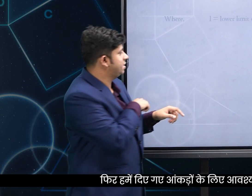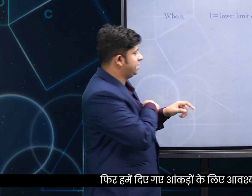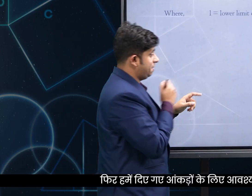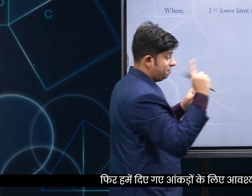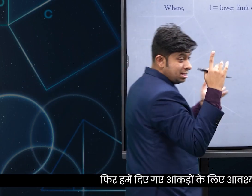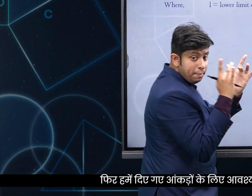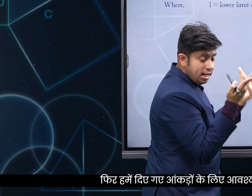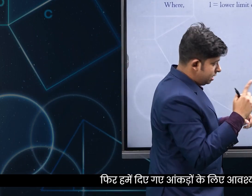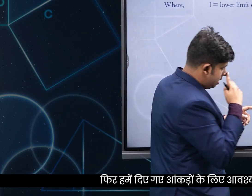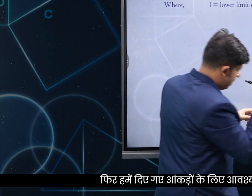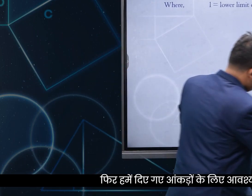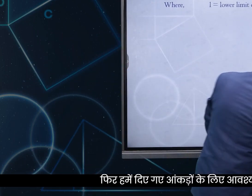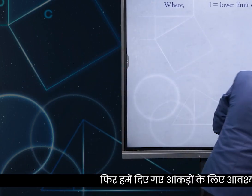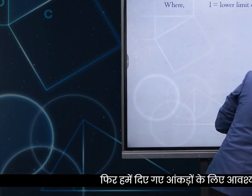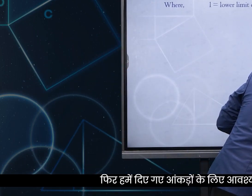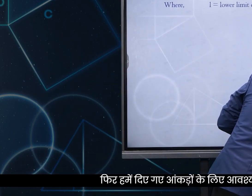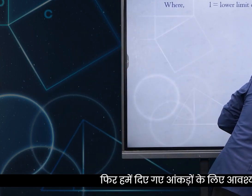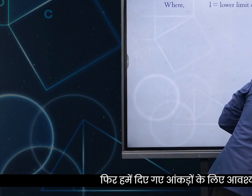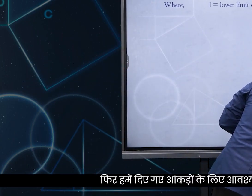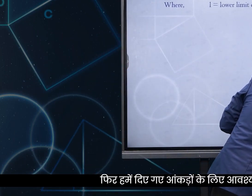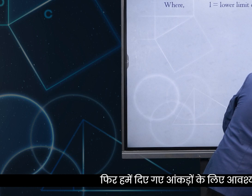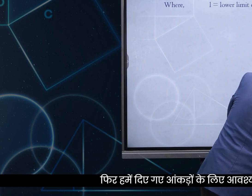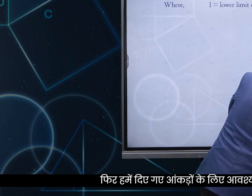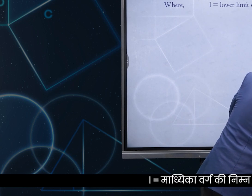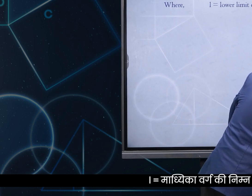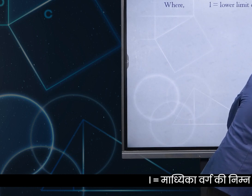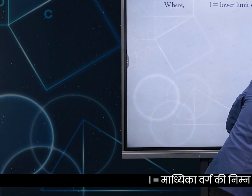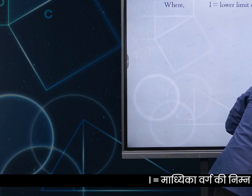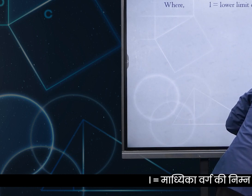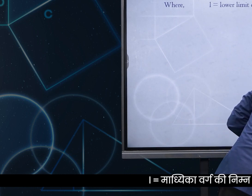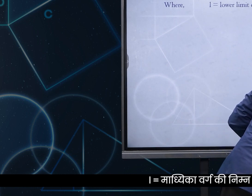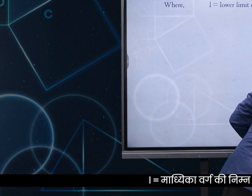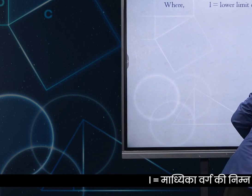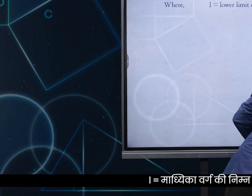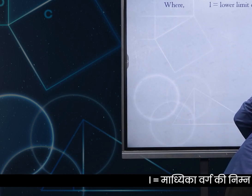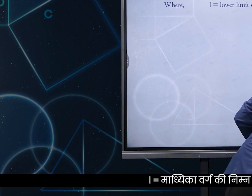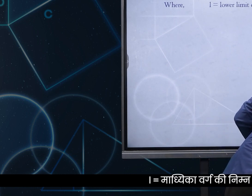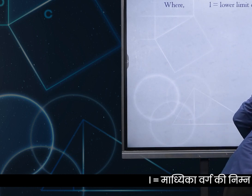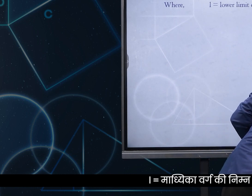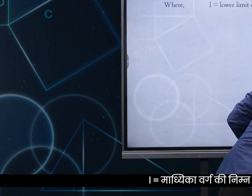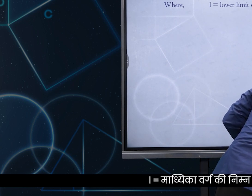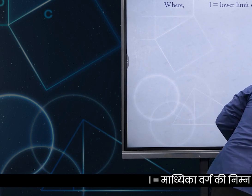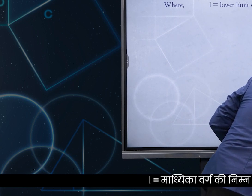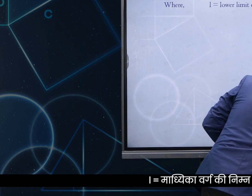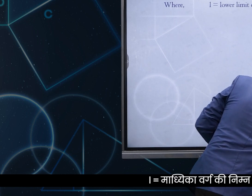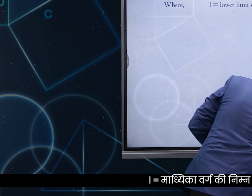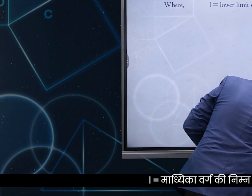गए आंकड़ों के लिए आवश्यक माध्यिका प्राप्त होगी। L = माध्यिका वर्ग की निम्न सीमा = 46